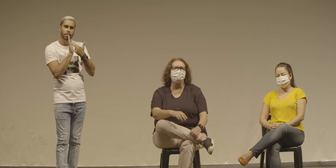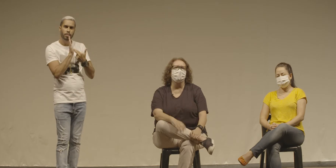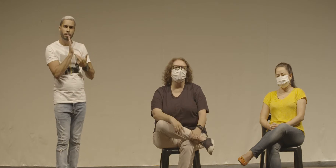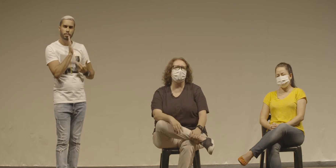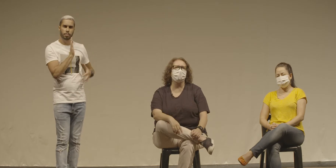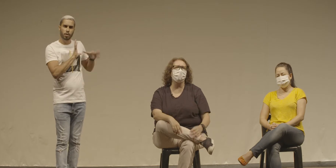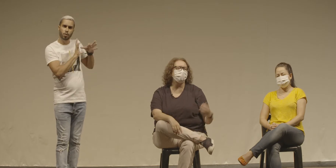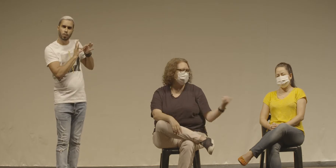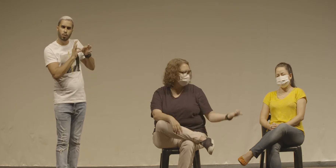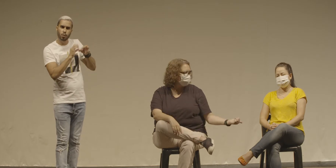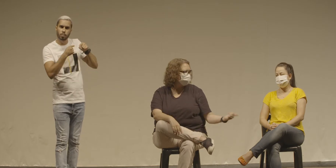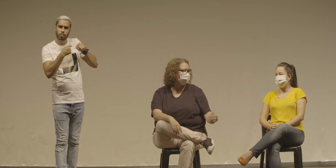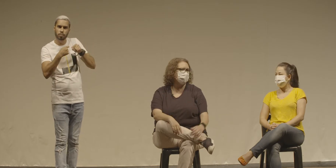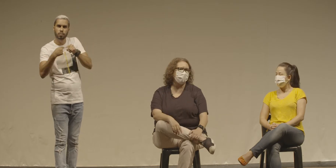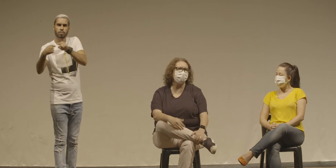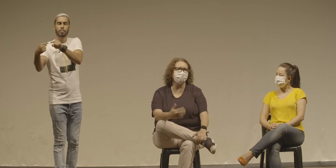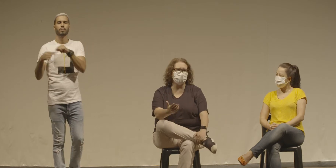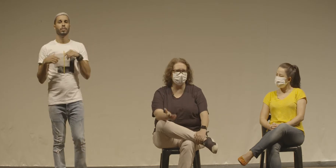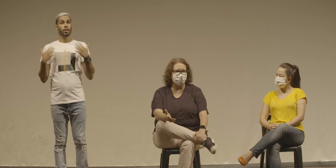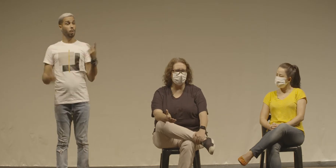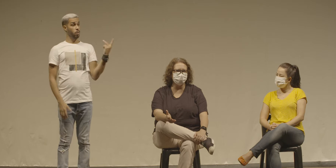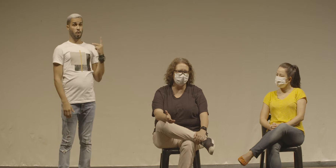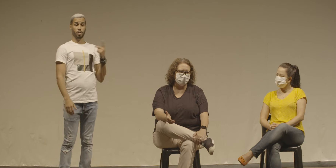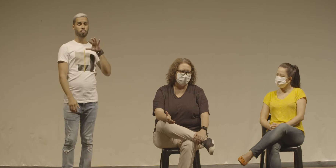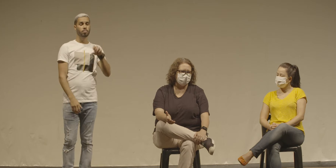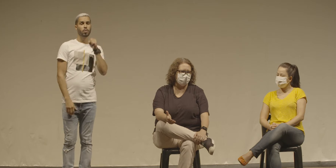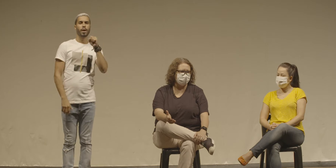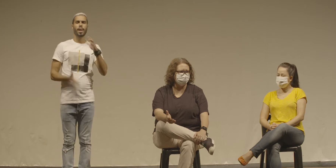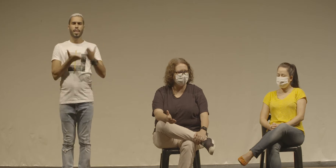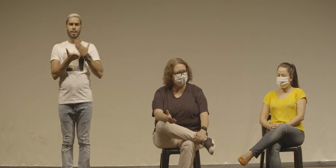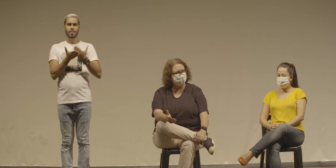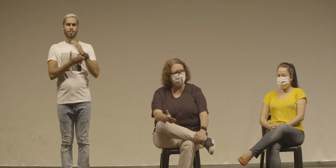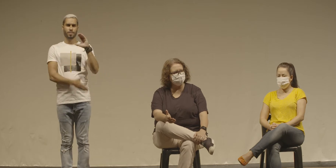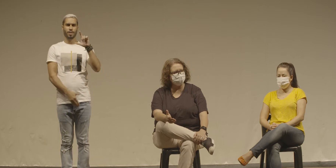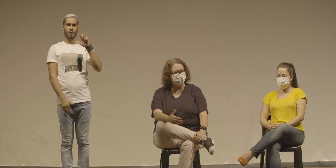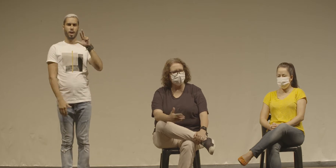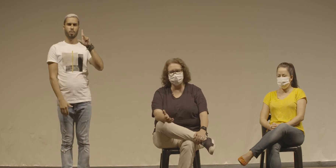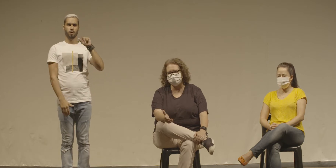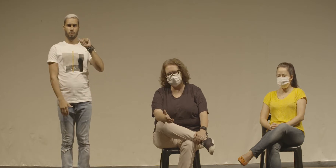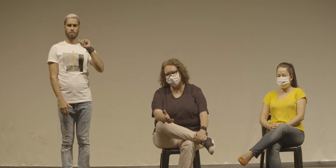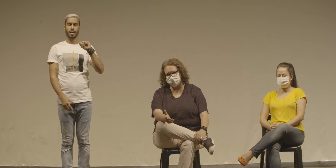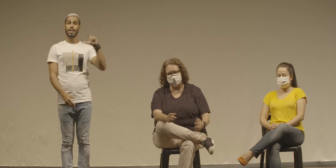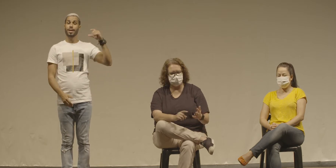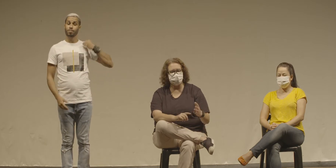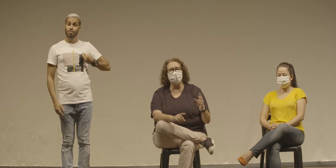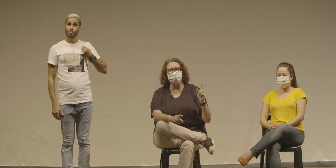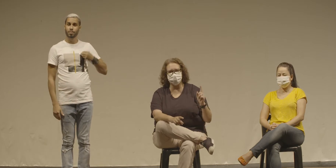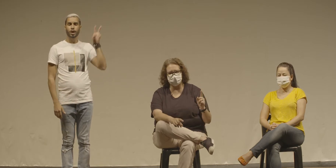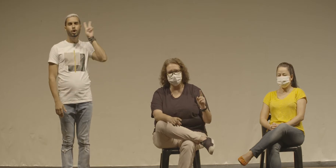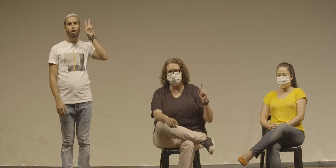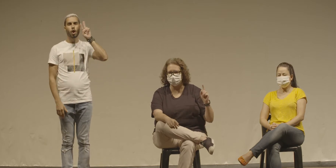né? Então, aí nós pegamos o livro da Cláudia, que é um livro que traz a história do basquetebol feminino